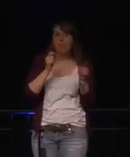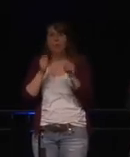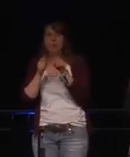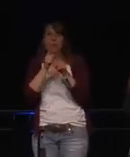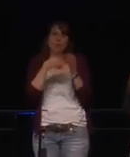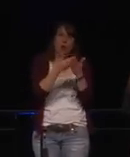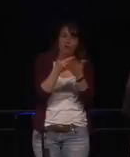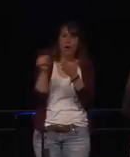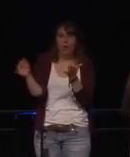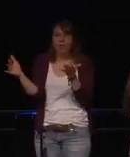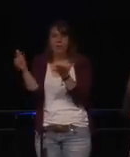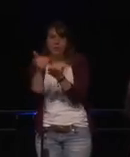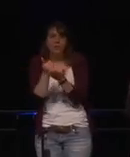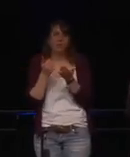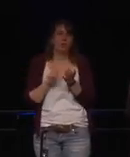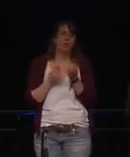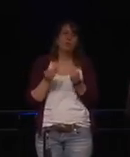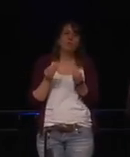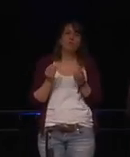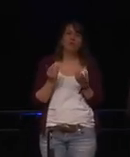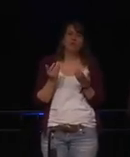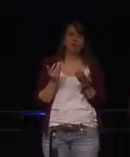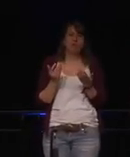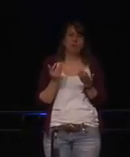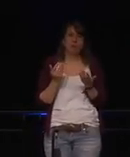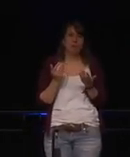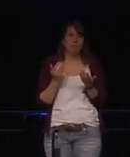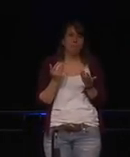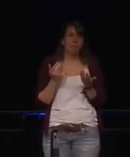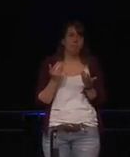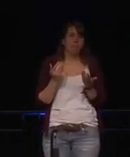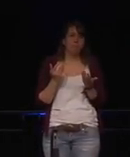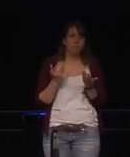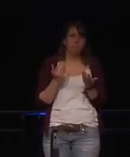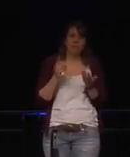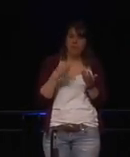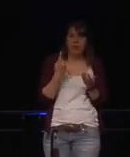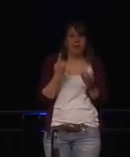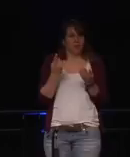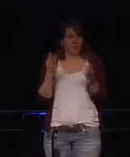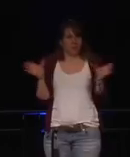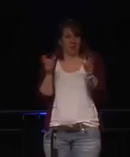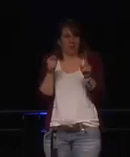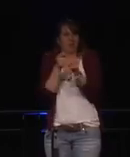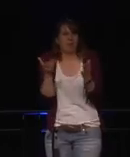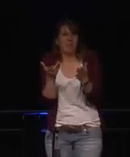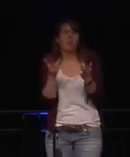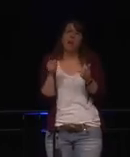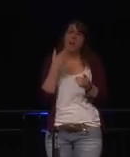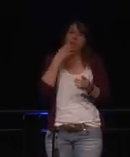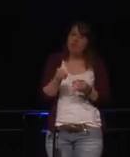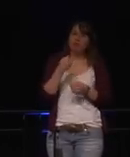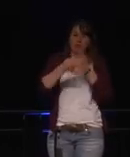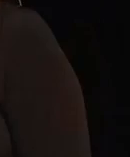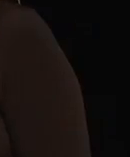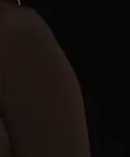en entrevistas. Porque no siempre hablamos de las cosas malas, siempre queremos hacer que el Internet de las cosas sea cada vez más